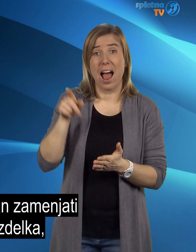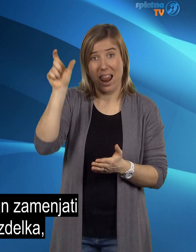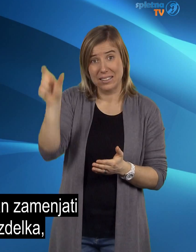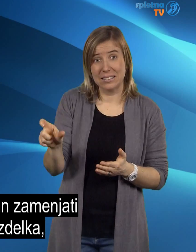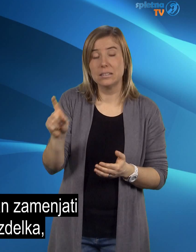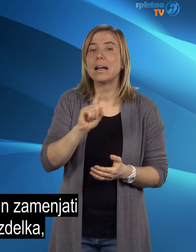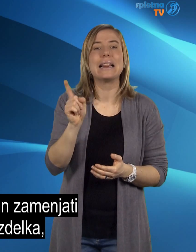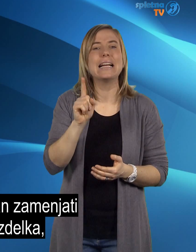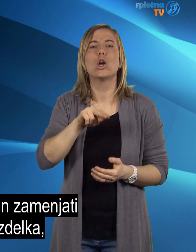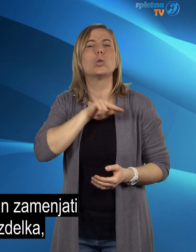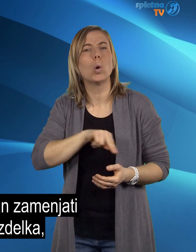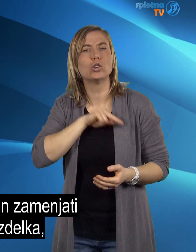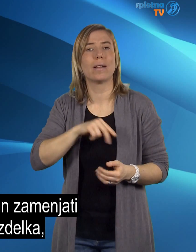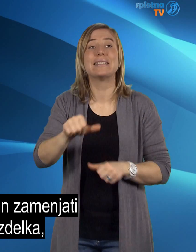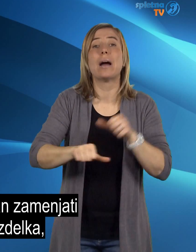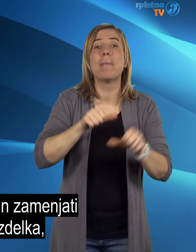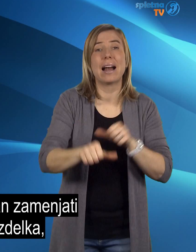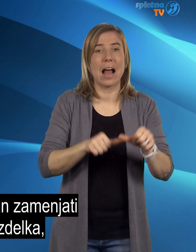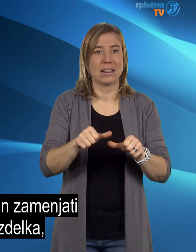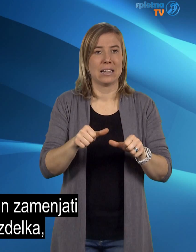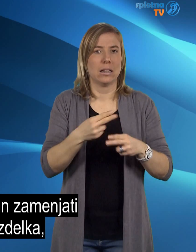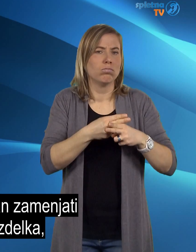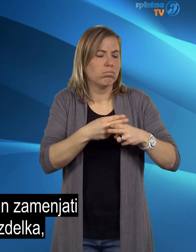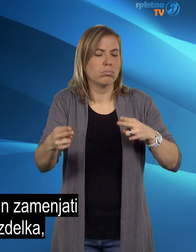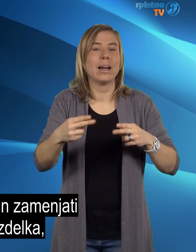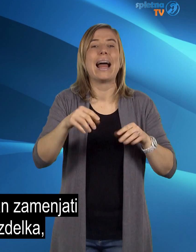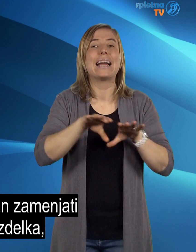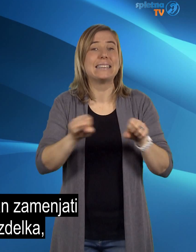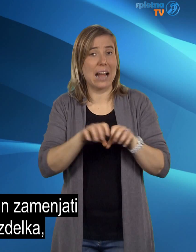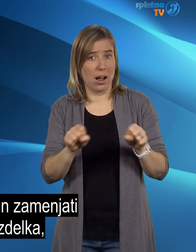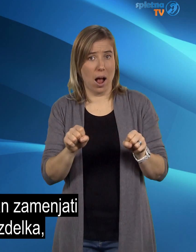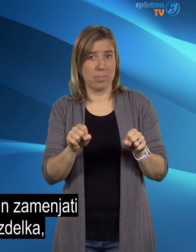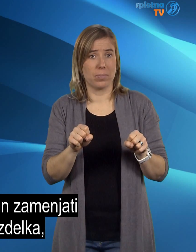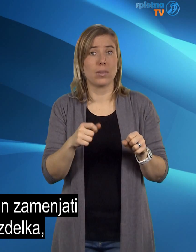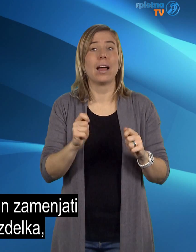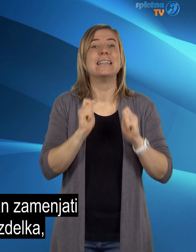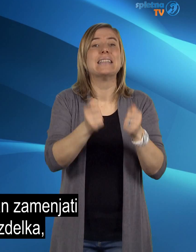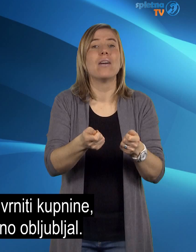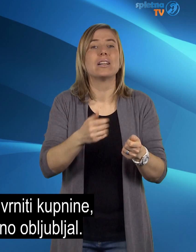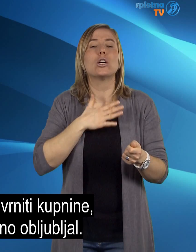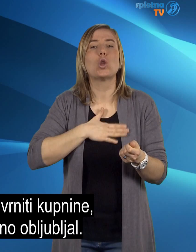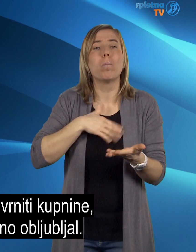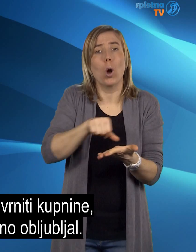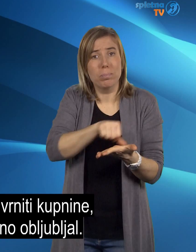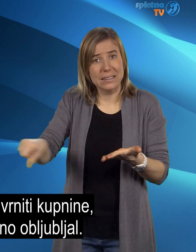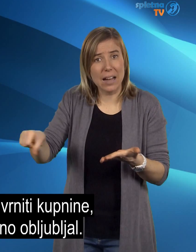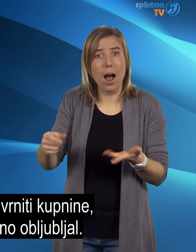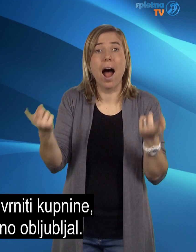Prodajalec ni dolžan zamenjati brezhibnega izdelka, izstaviti dobropisa ali vrniti kupnine, razen če je to izrecno obljubljal.